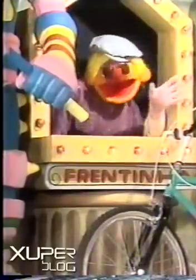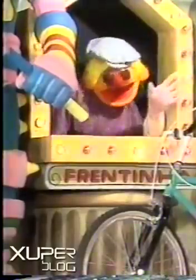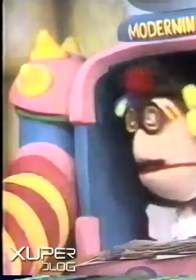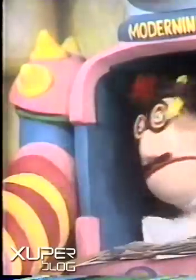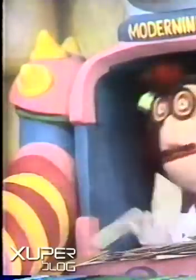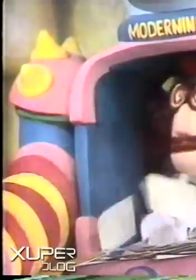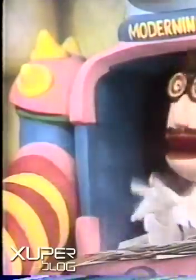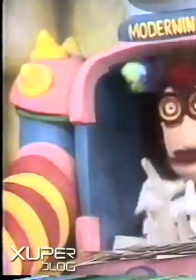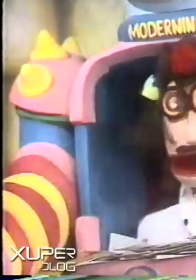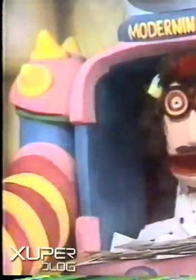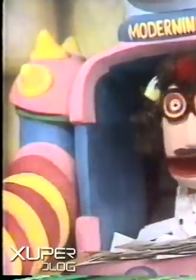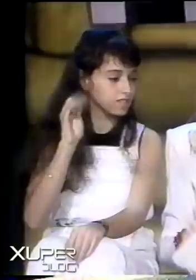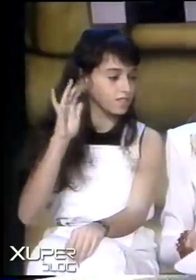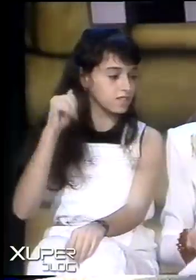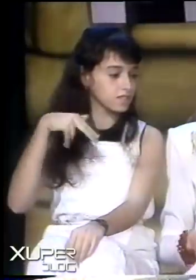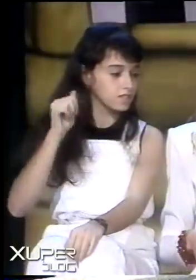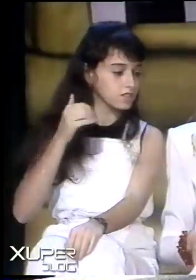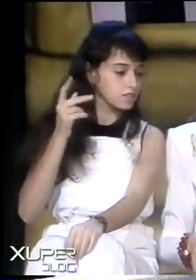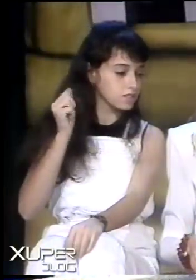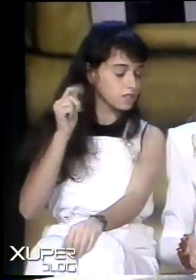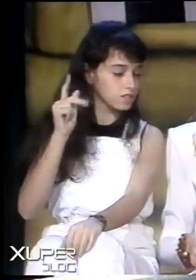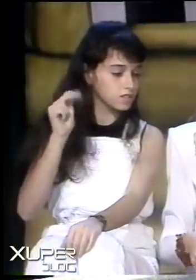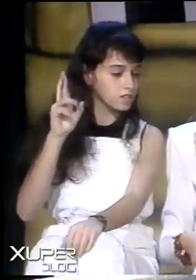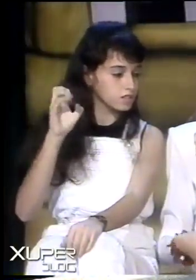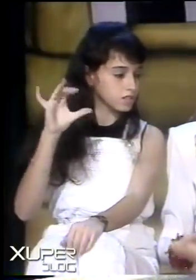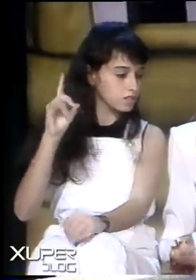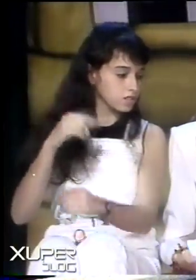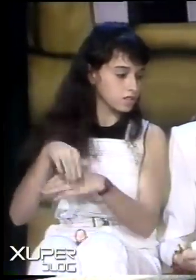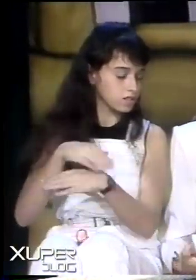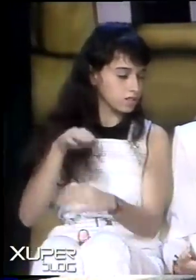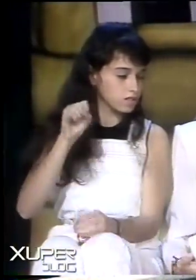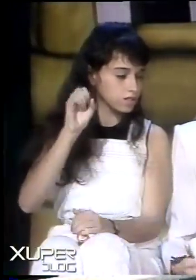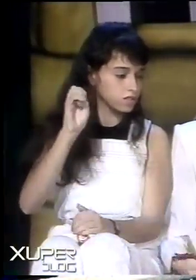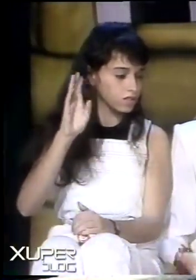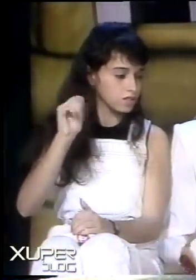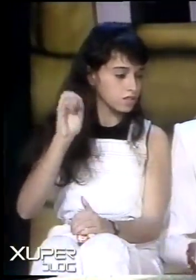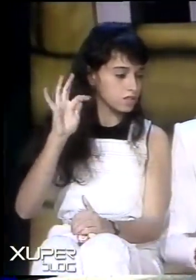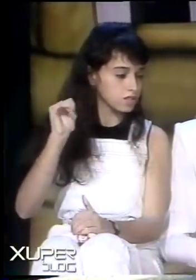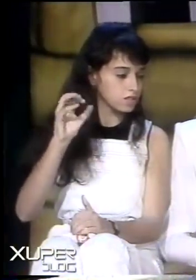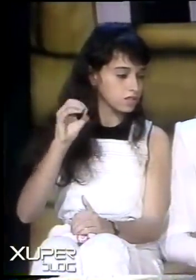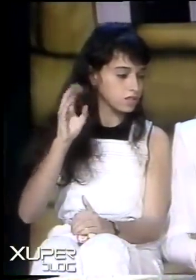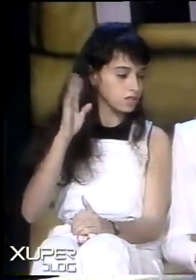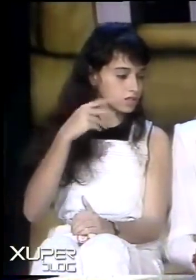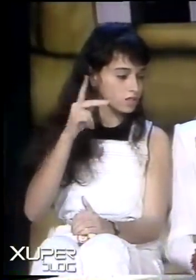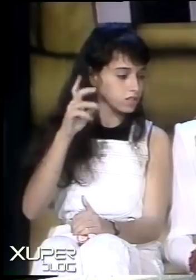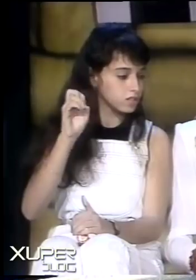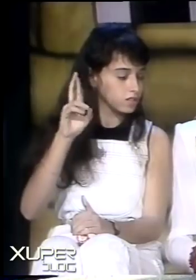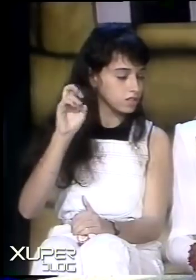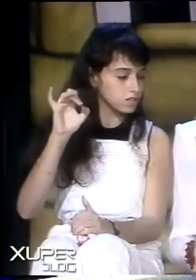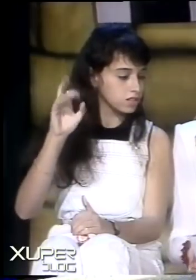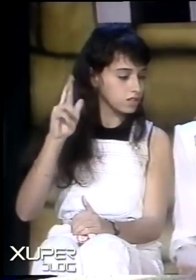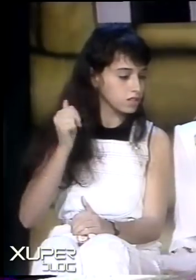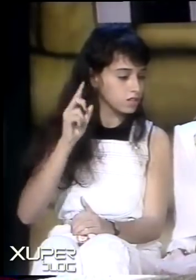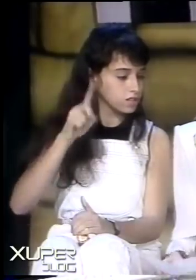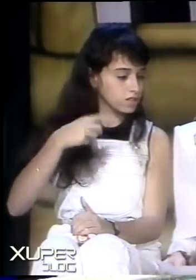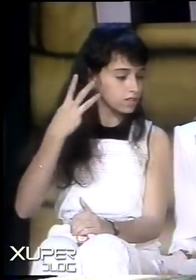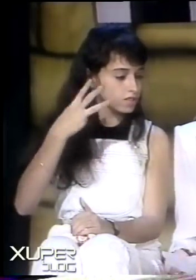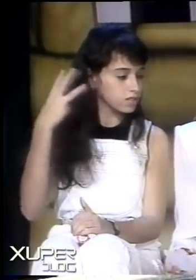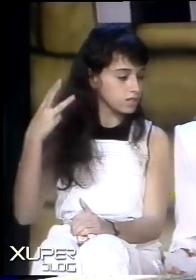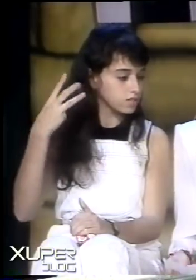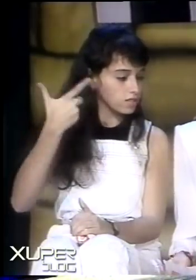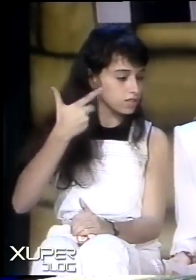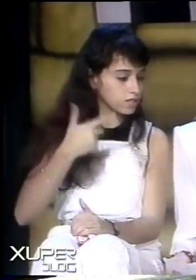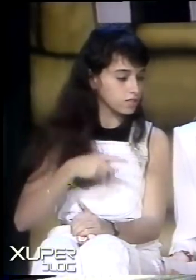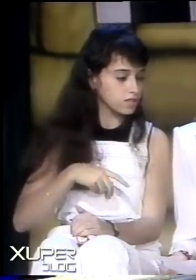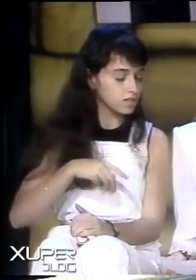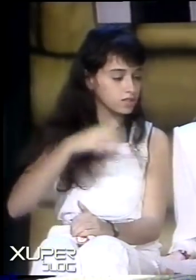petisca! Quem ganhou foi Fabiana Aparecida Rondiz, que mora na rua Sebastião Pereira de Oliveira, 1332,